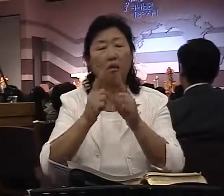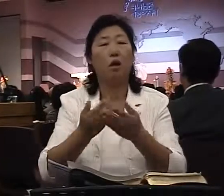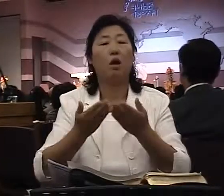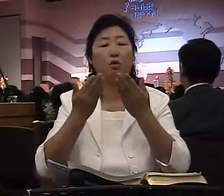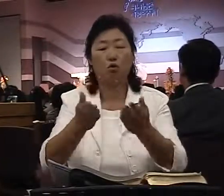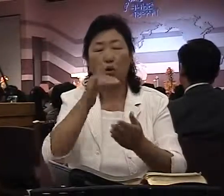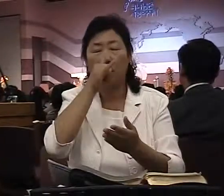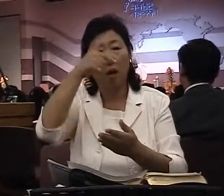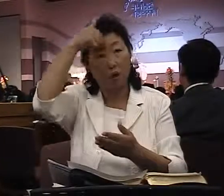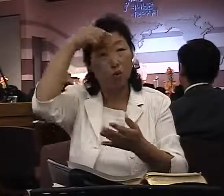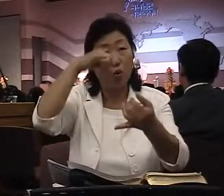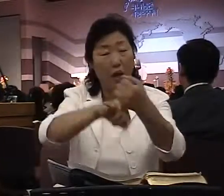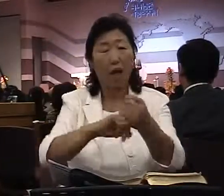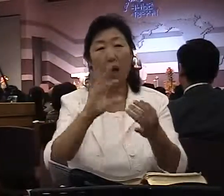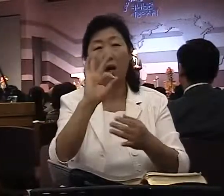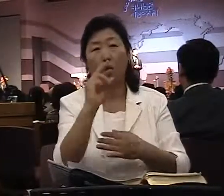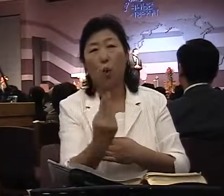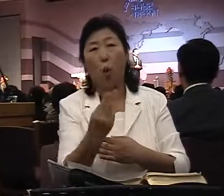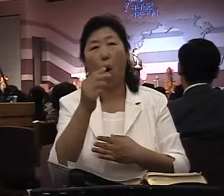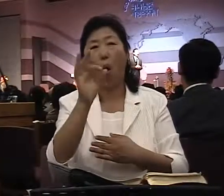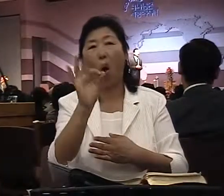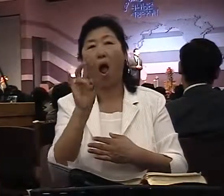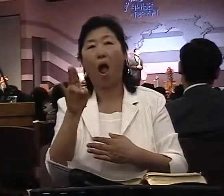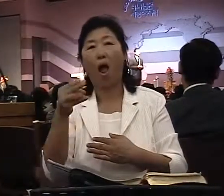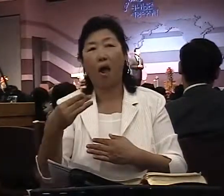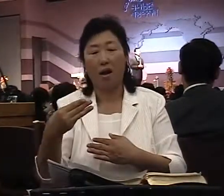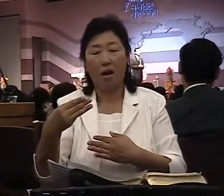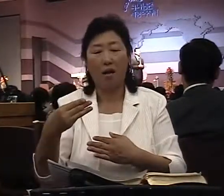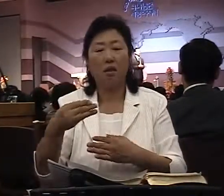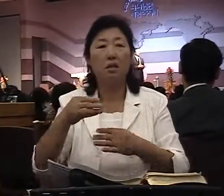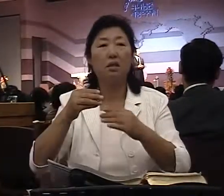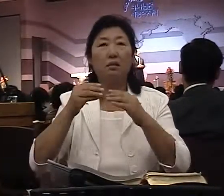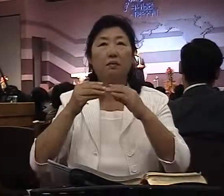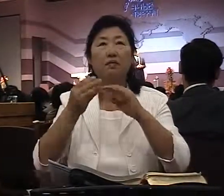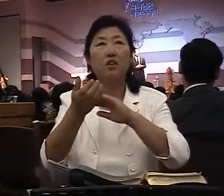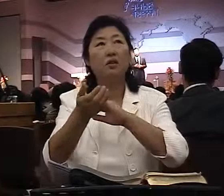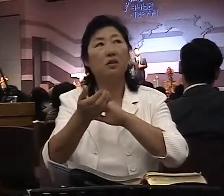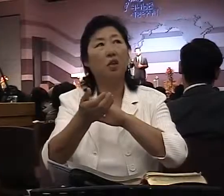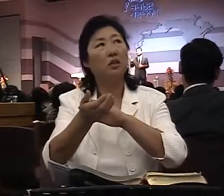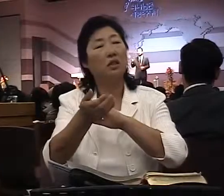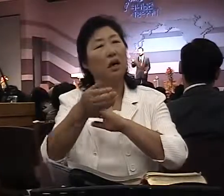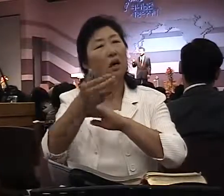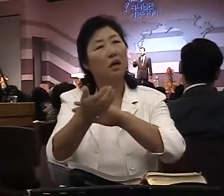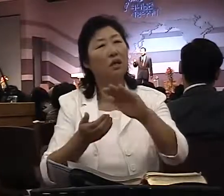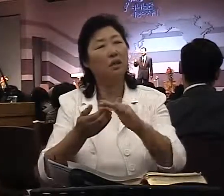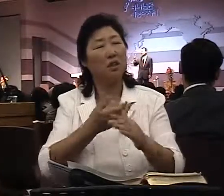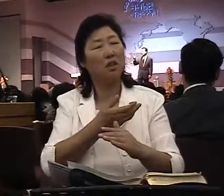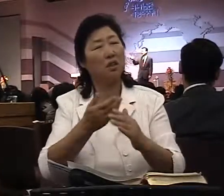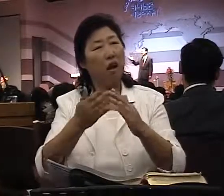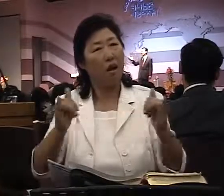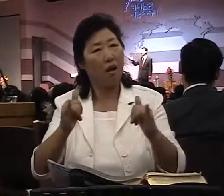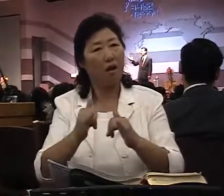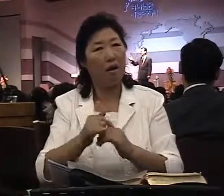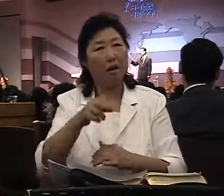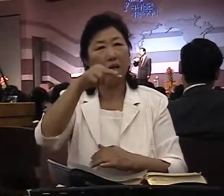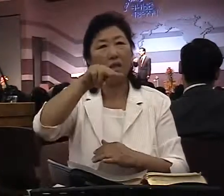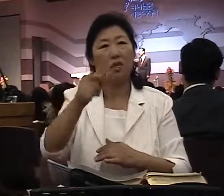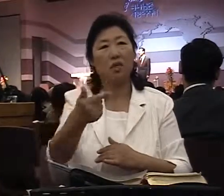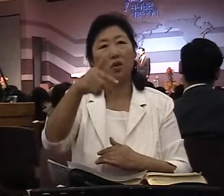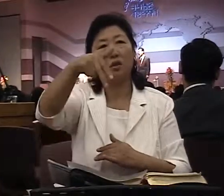구약 요엘 선지서는 하나님께서 요엘 선지사를 통해 이런 말씀을 주십니다. 마지막 때가 되면, 오늘을 가리켜